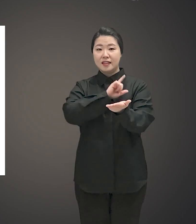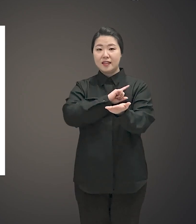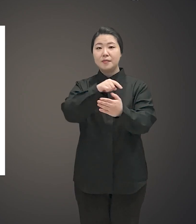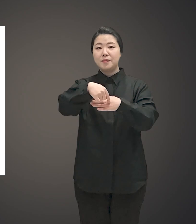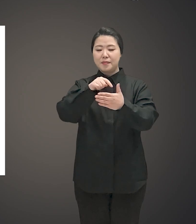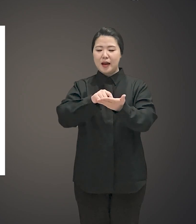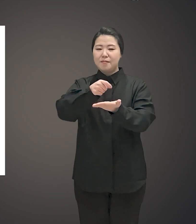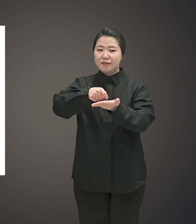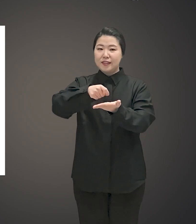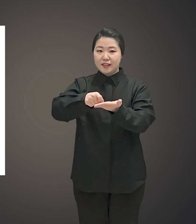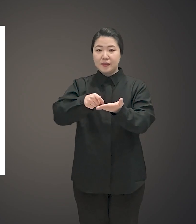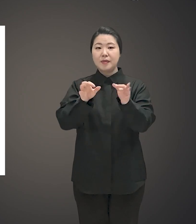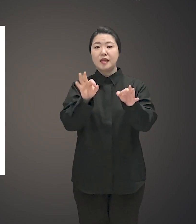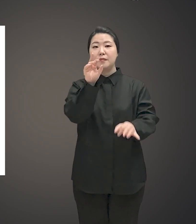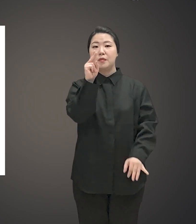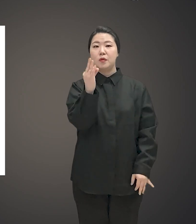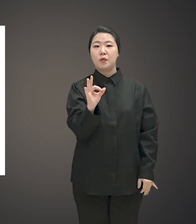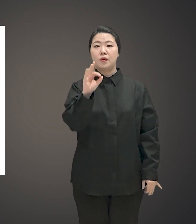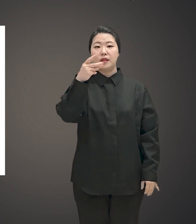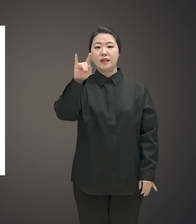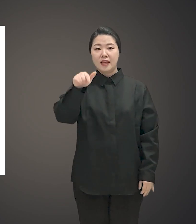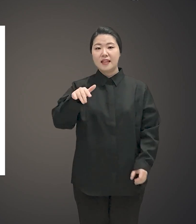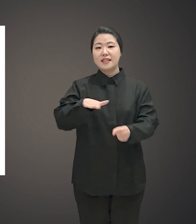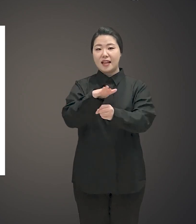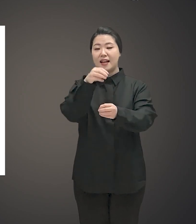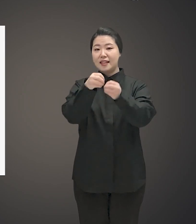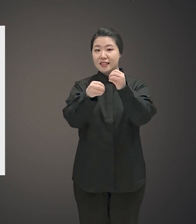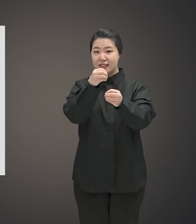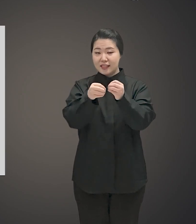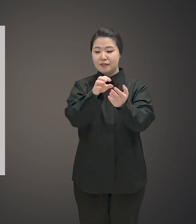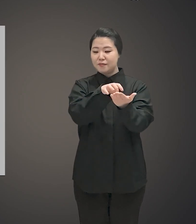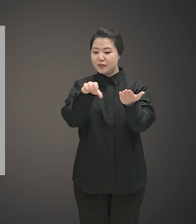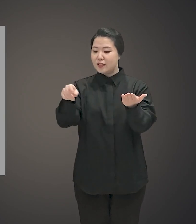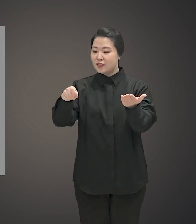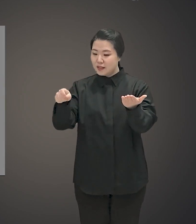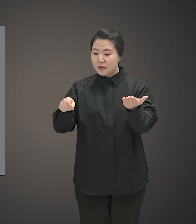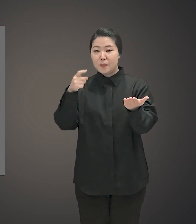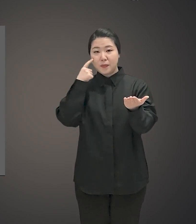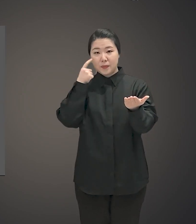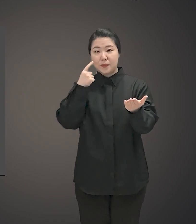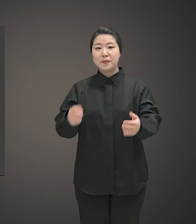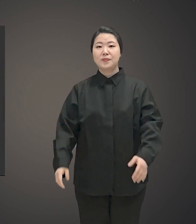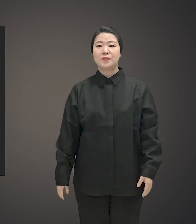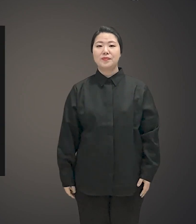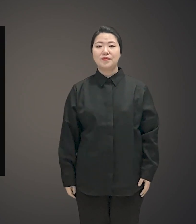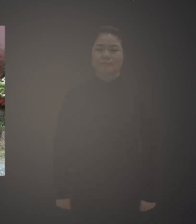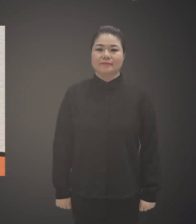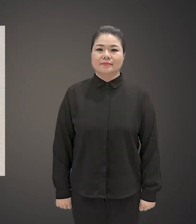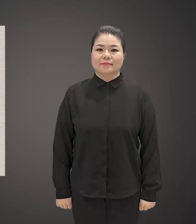도서명 마음에 꽂고 김용택이 사랑한 동시 따라 쓰기.